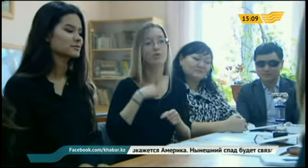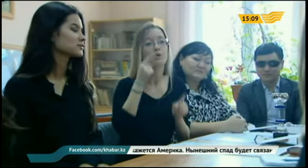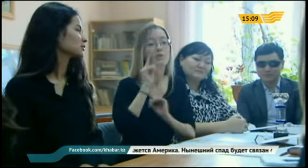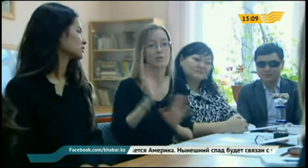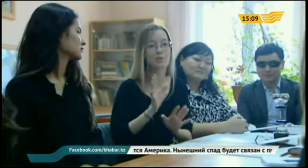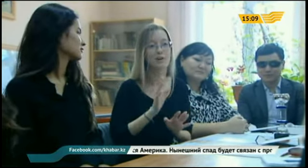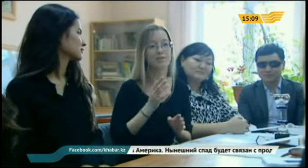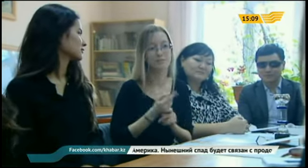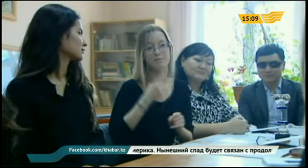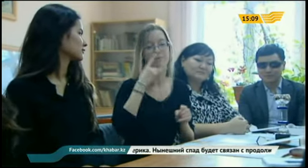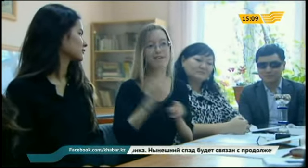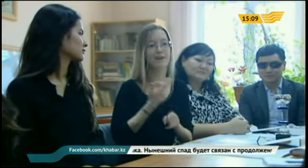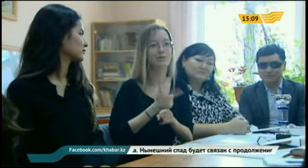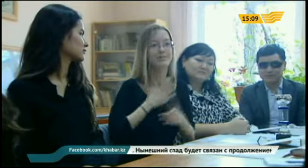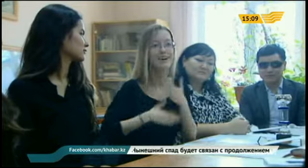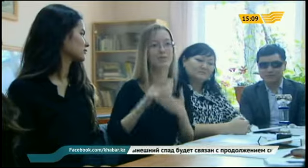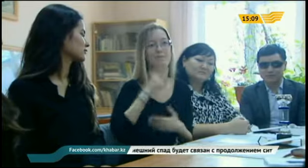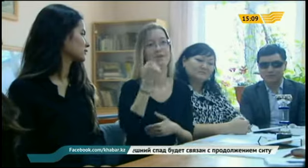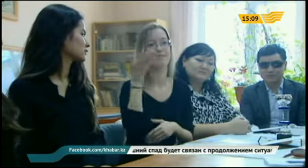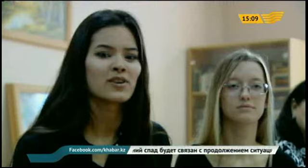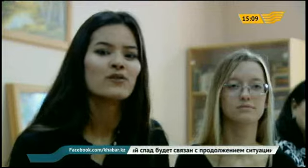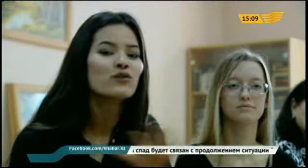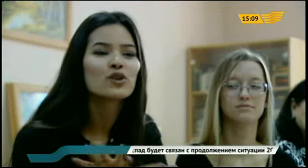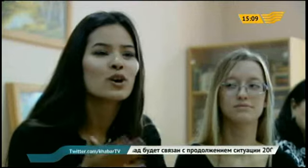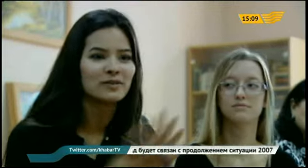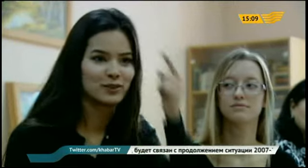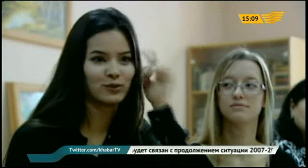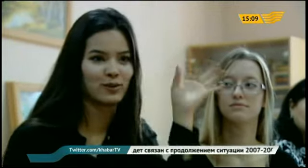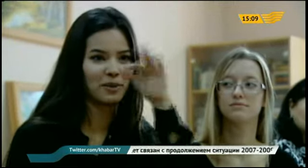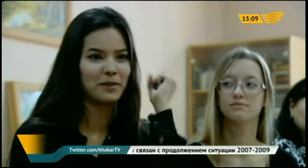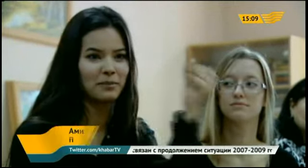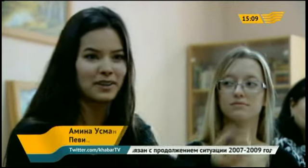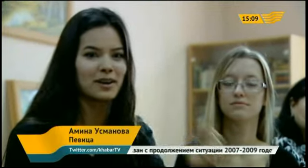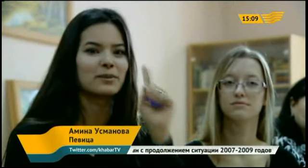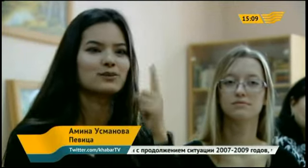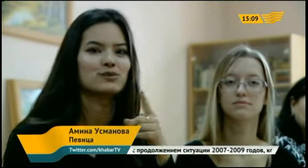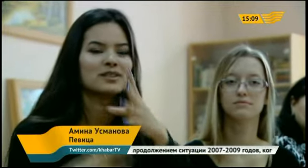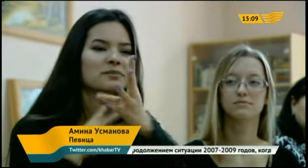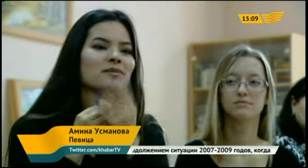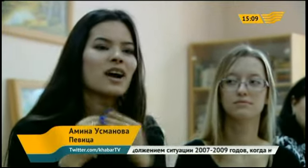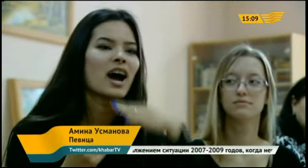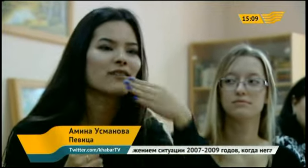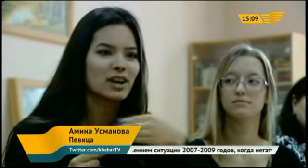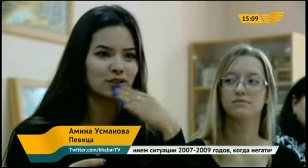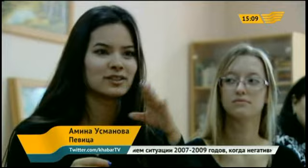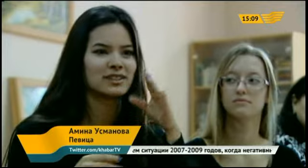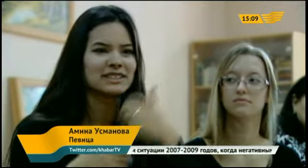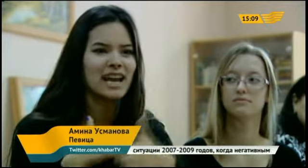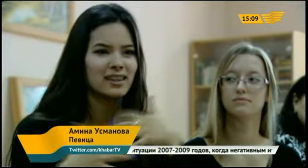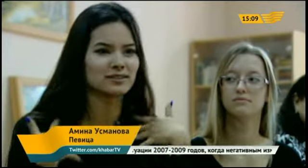Испании занимает первое место. Это здорово. Я даже близко не ждала победы. Мы сидели с говорящими, началось награждение. И